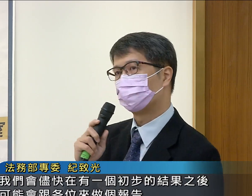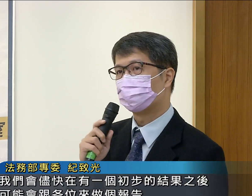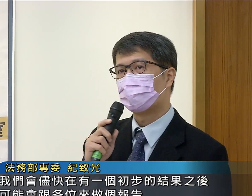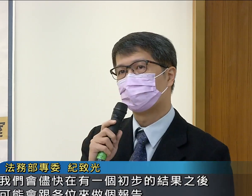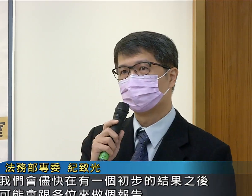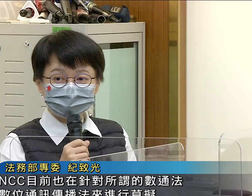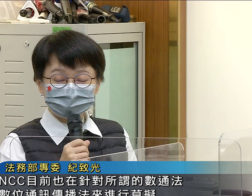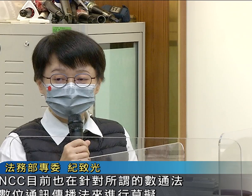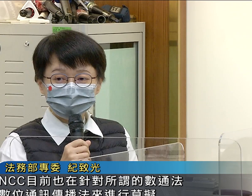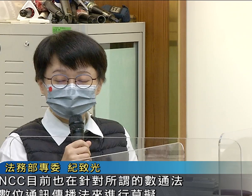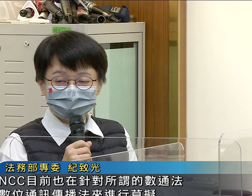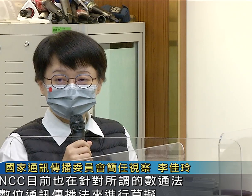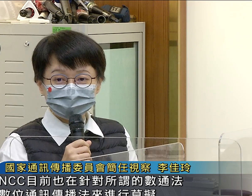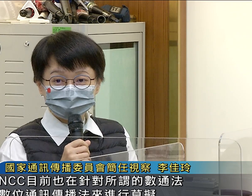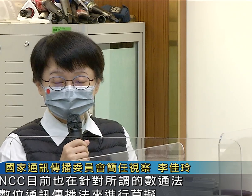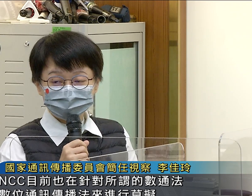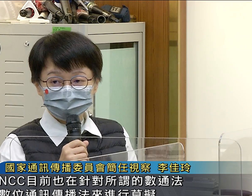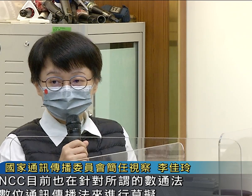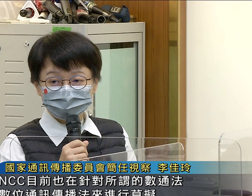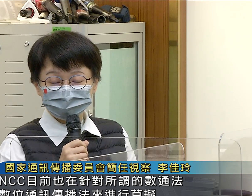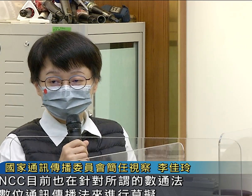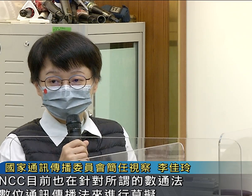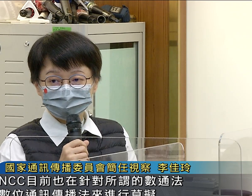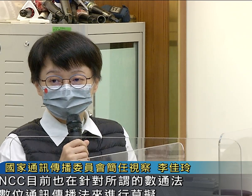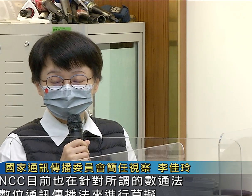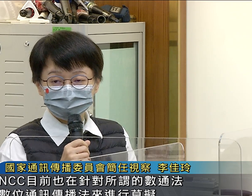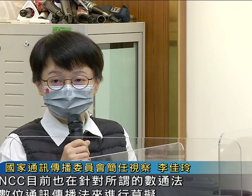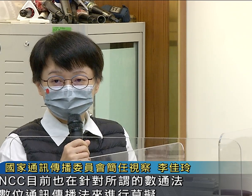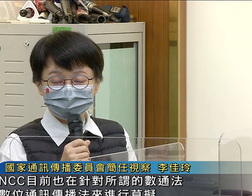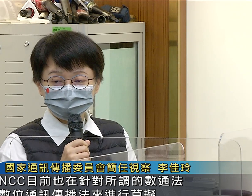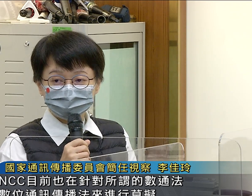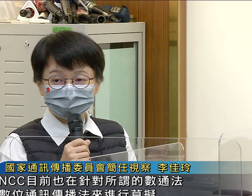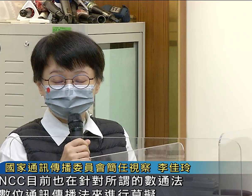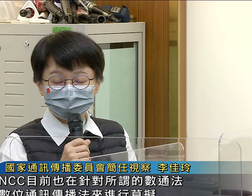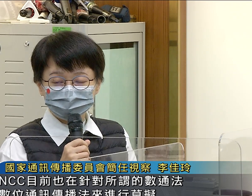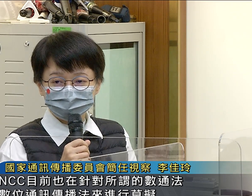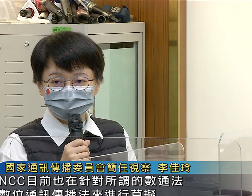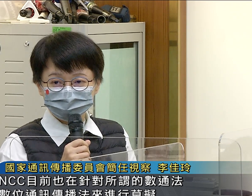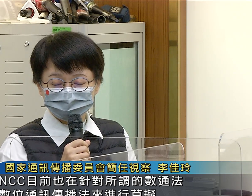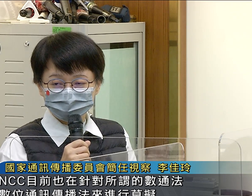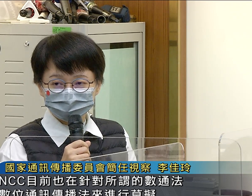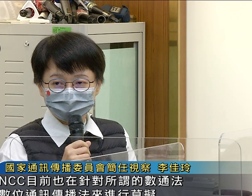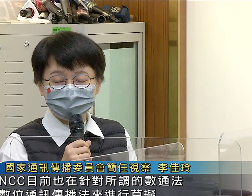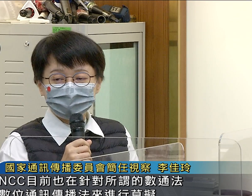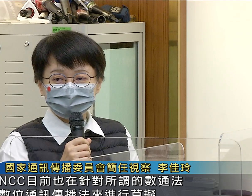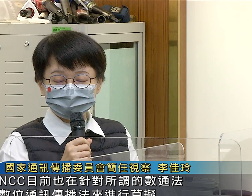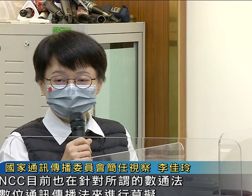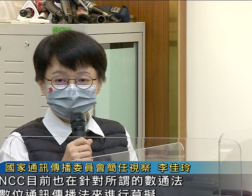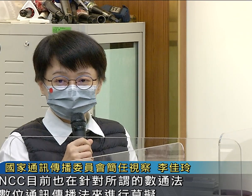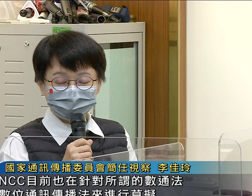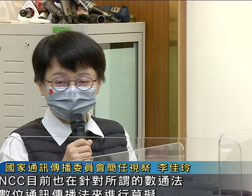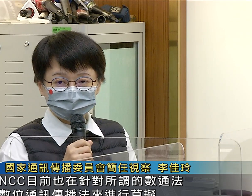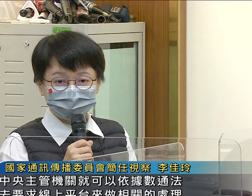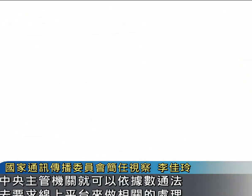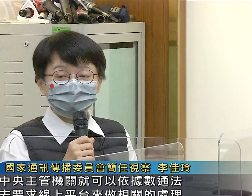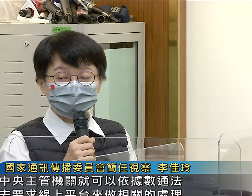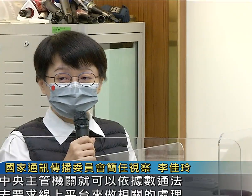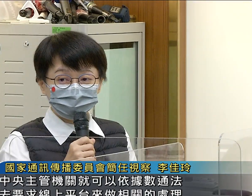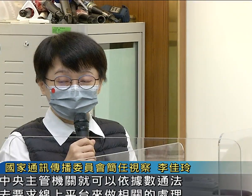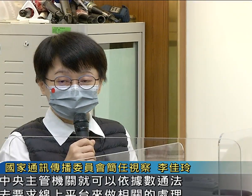个报告。 基金目前也在针对所谓的数通法、数位通讯传播法来进行草拟，中央主管机